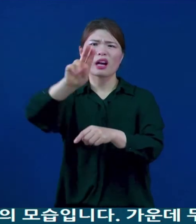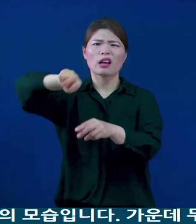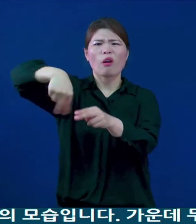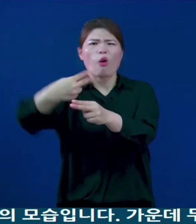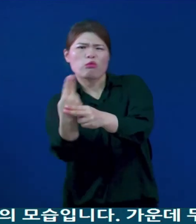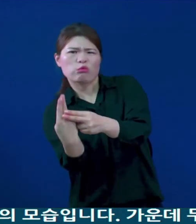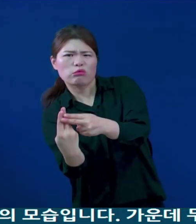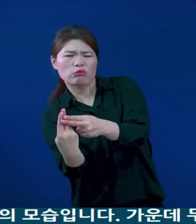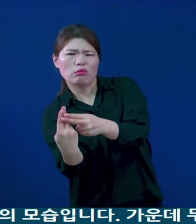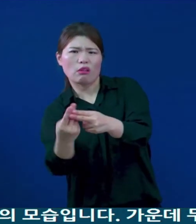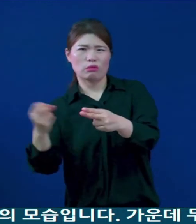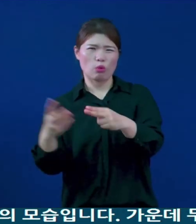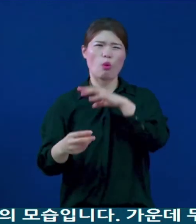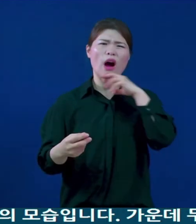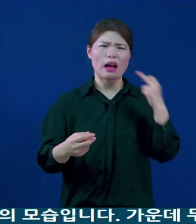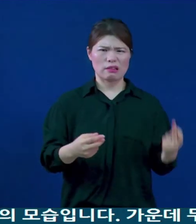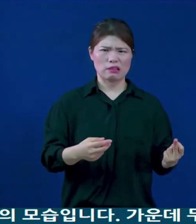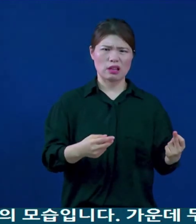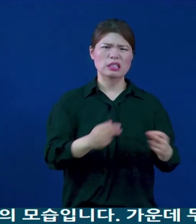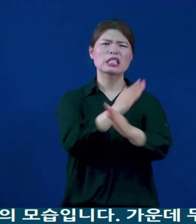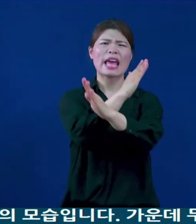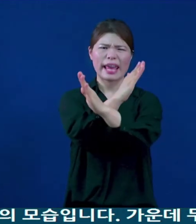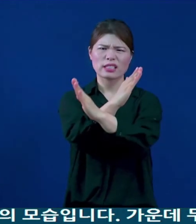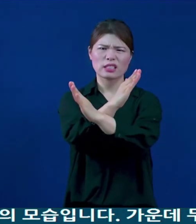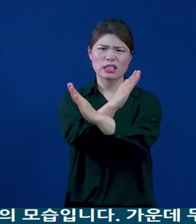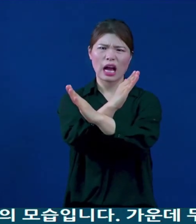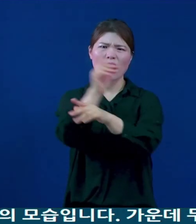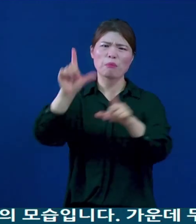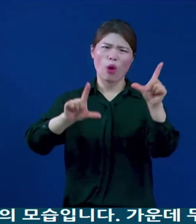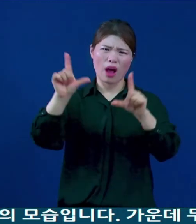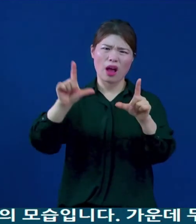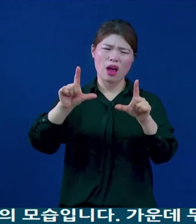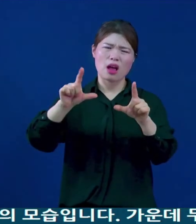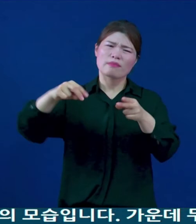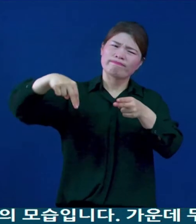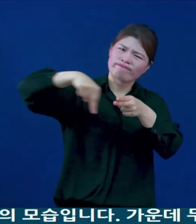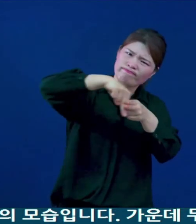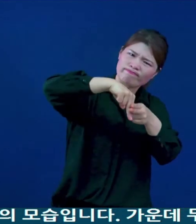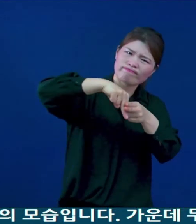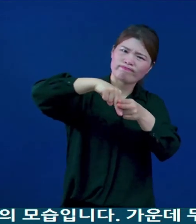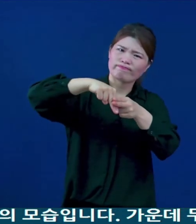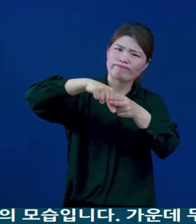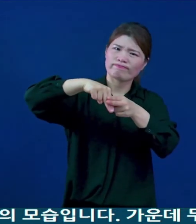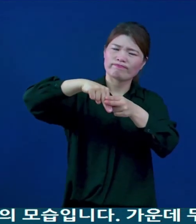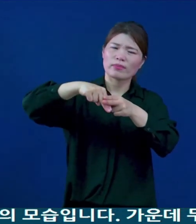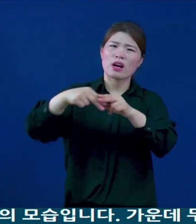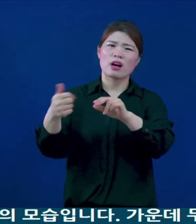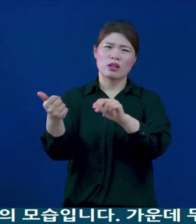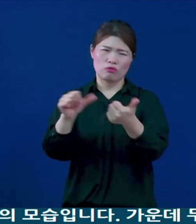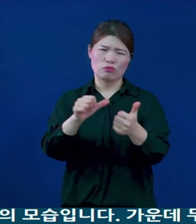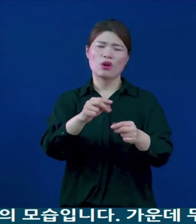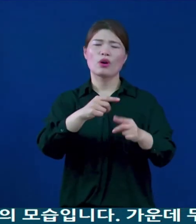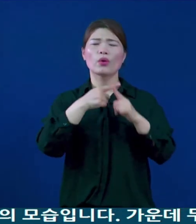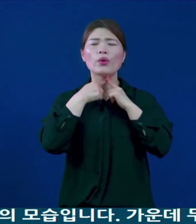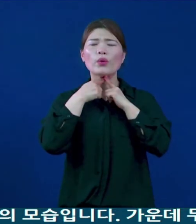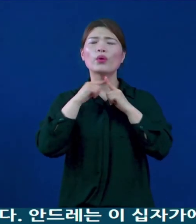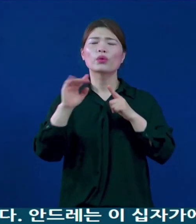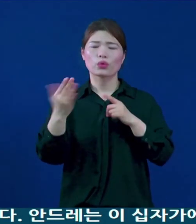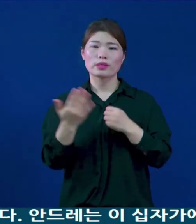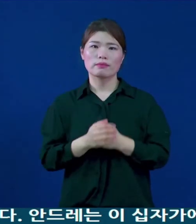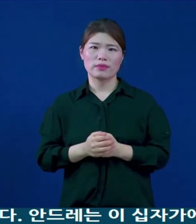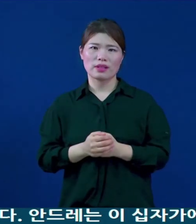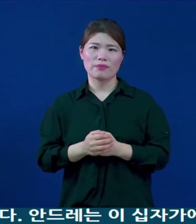지고 주님 앞에 갔다는 겁니다. 이게 안드레가 생각했던